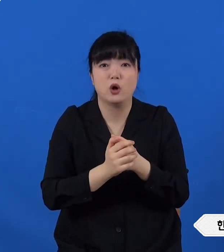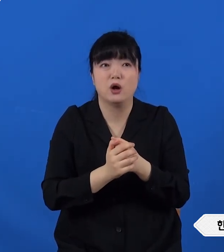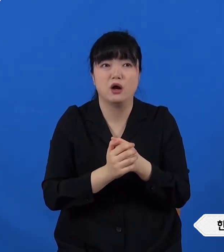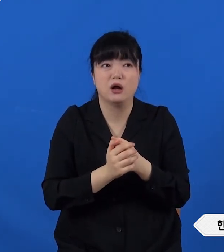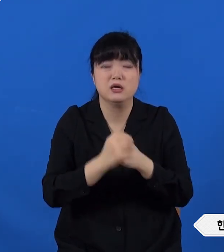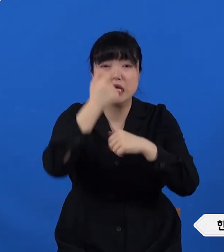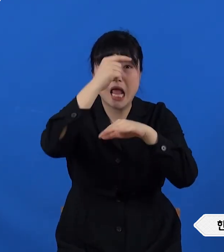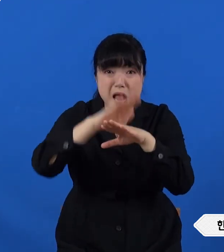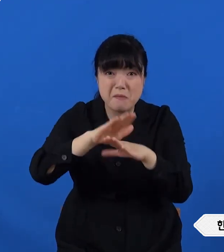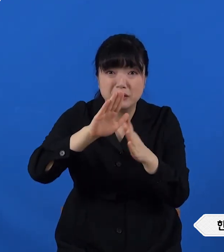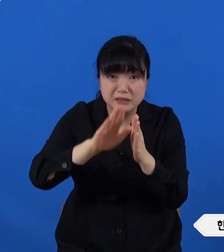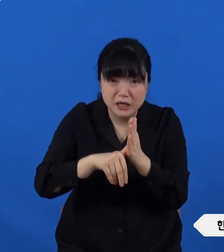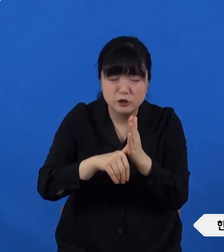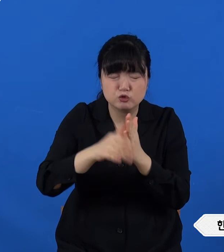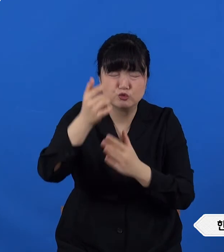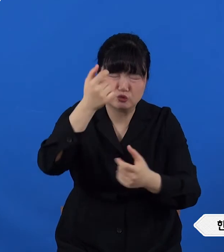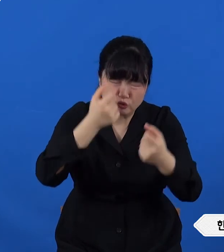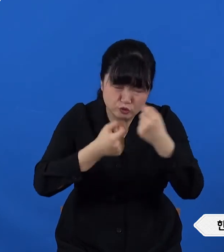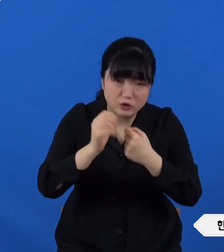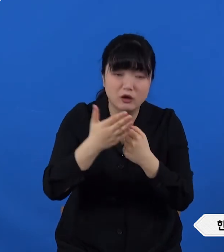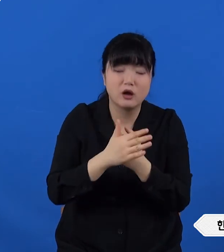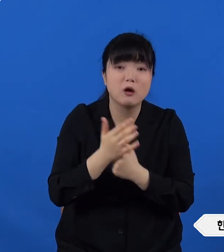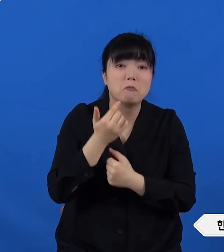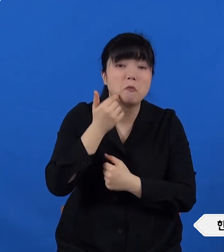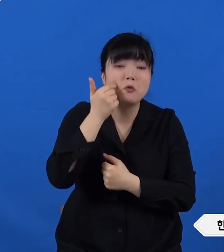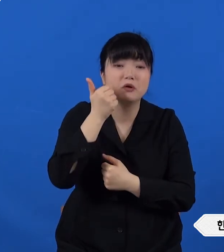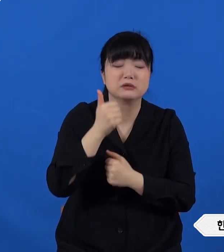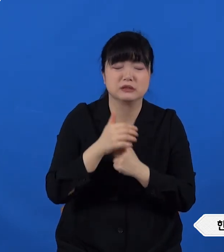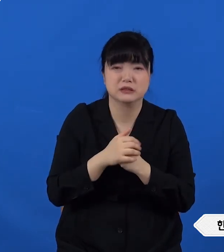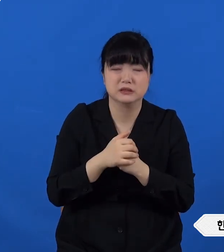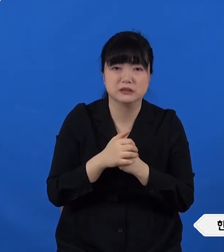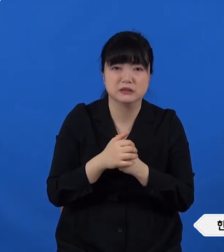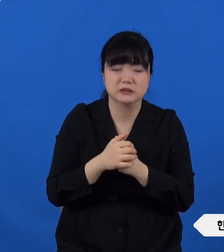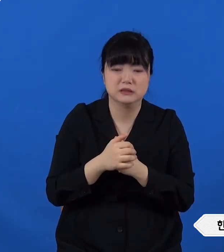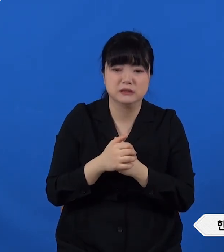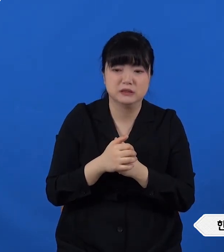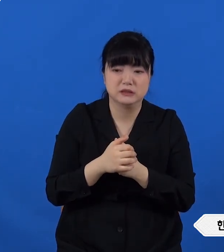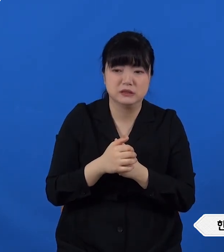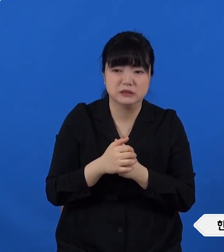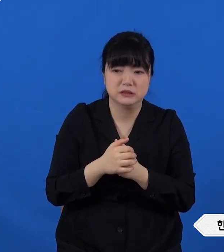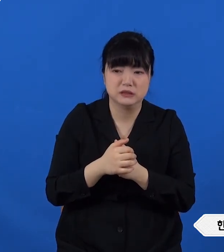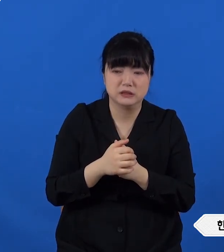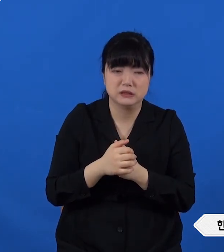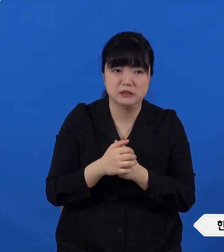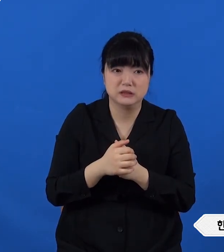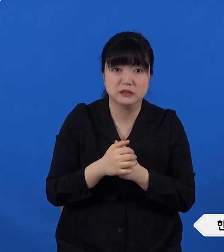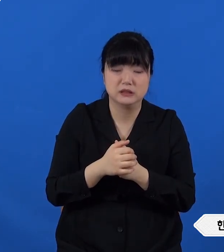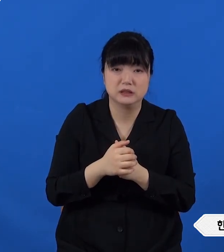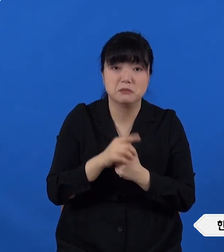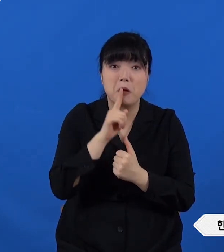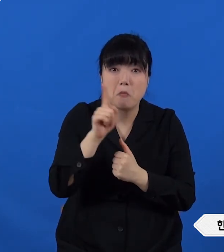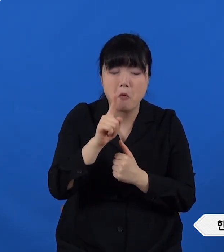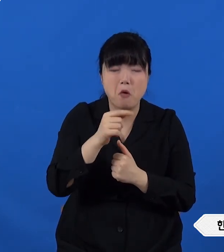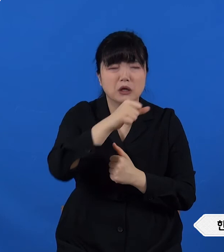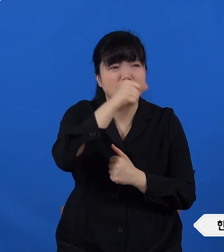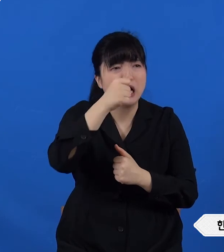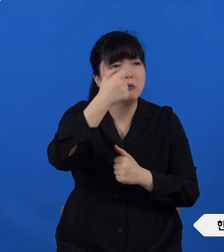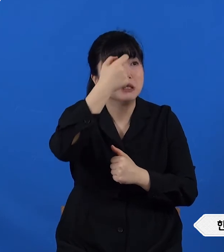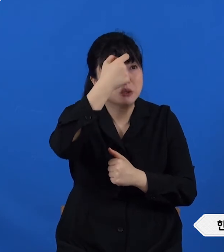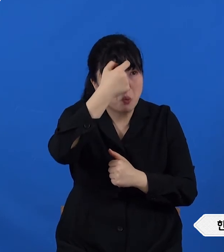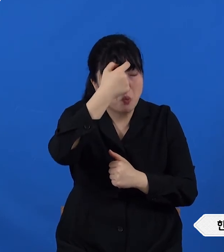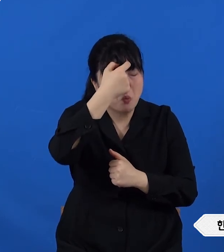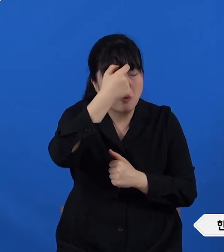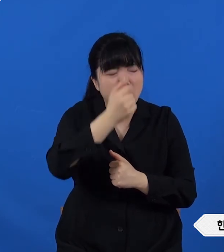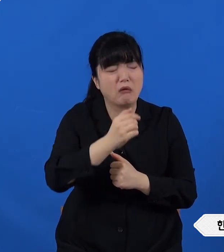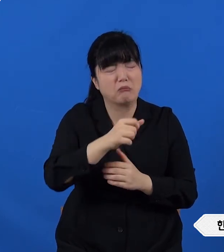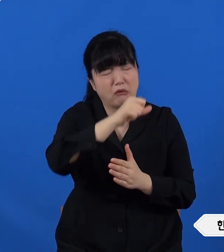됐습니다. 목사님 말씀이 그 장로님 기도야말로 자기가 평생 들었던